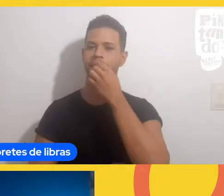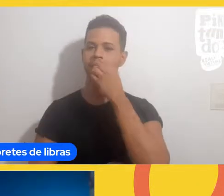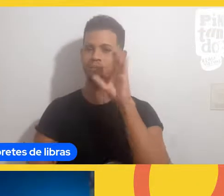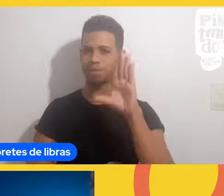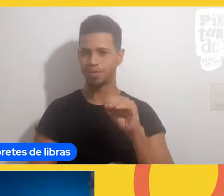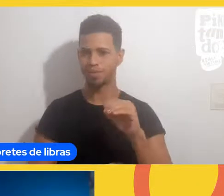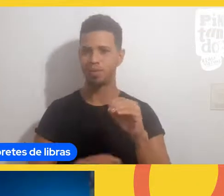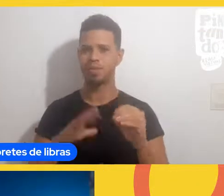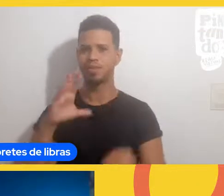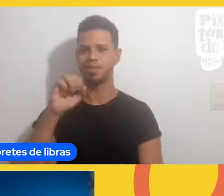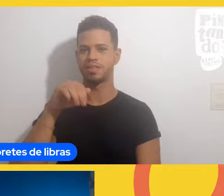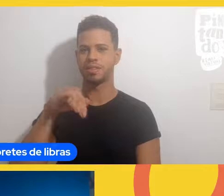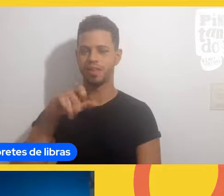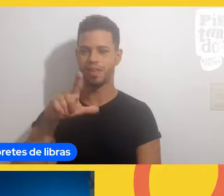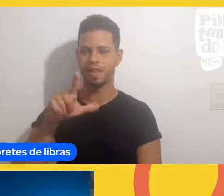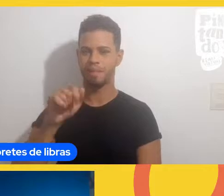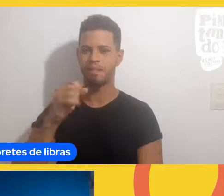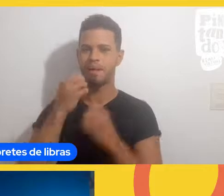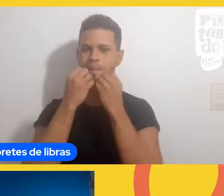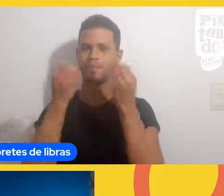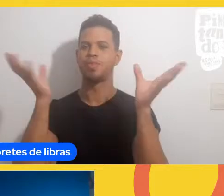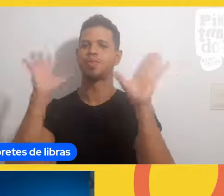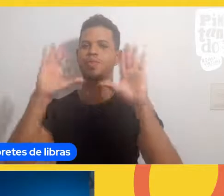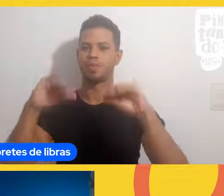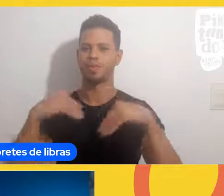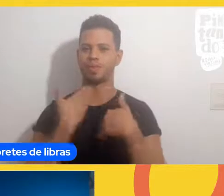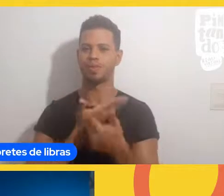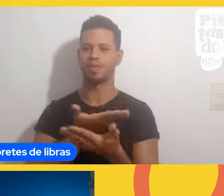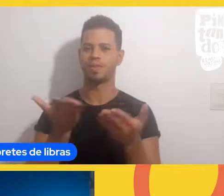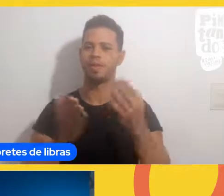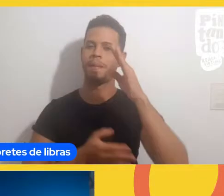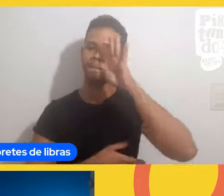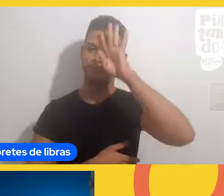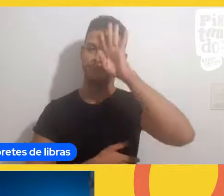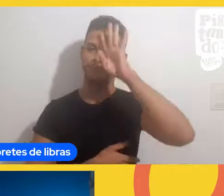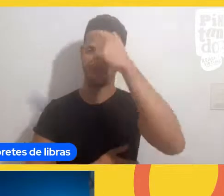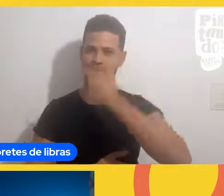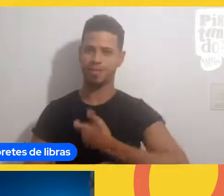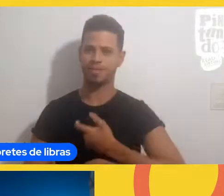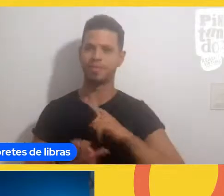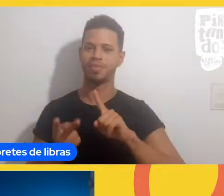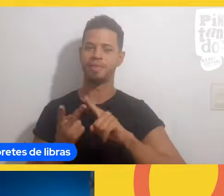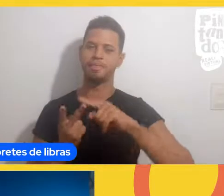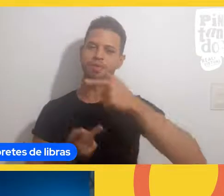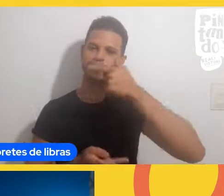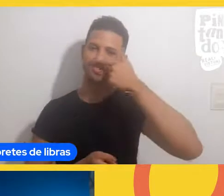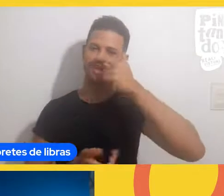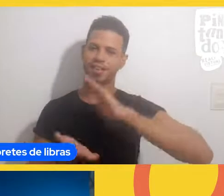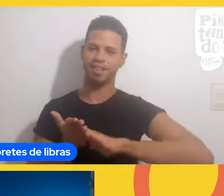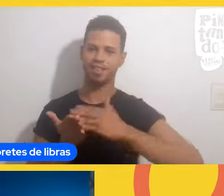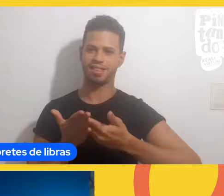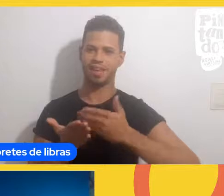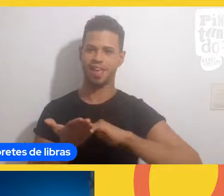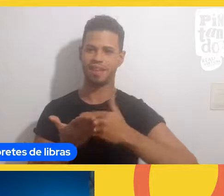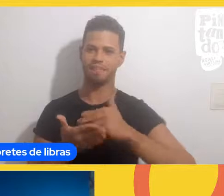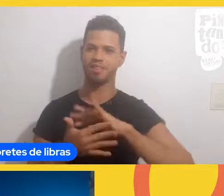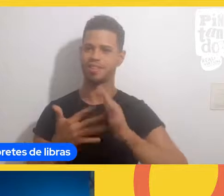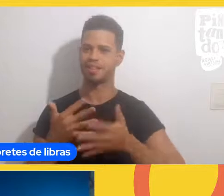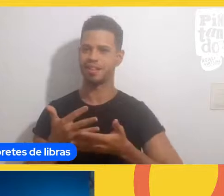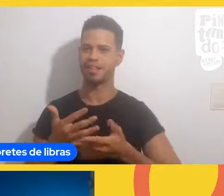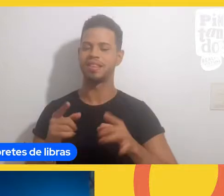noite a todos, a todas, Bruno e Jaqueline, intérpretes. Luciano,